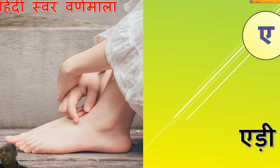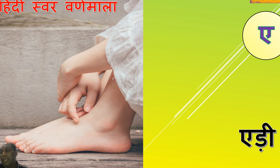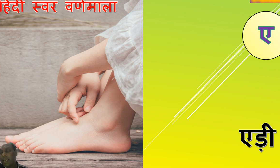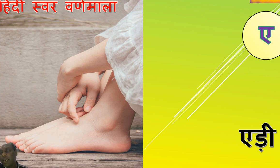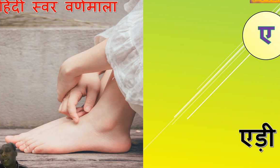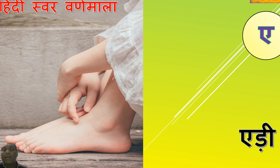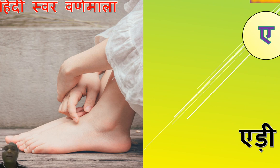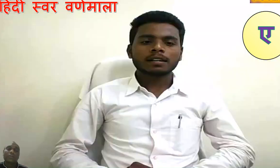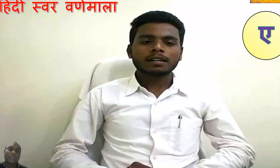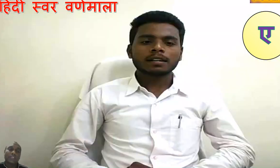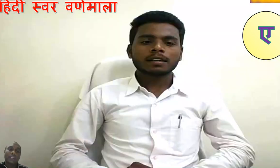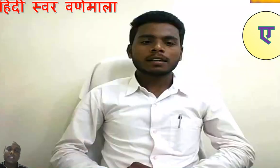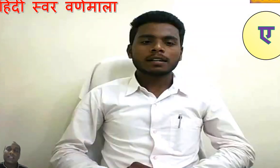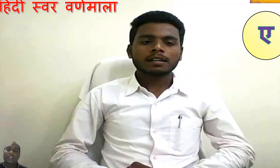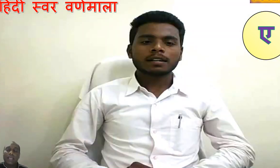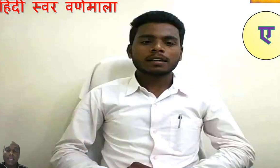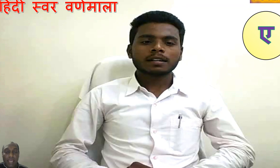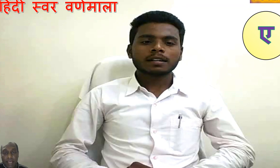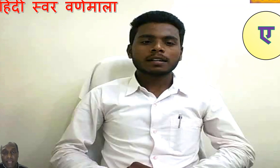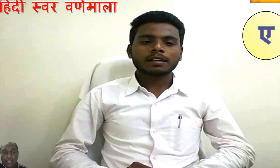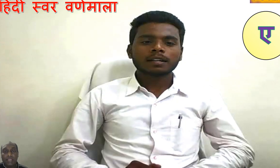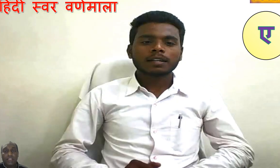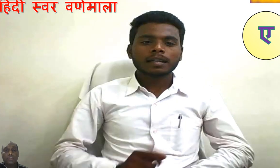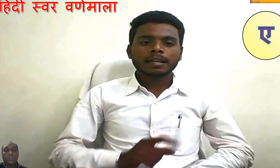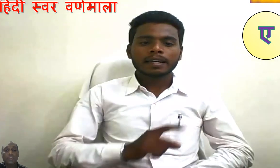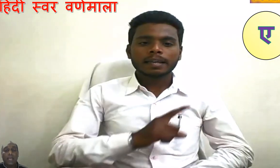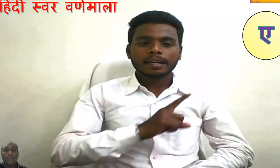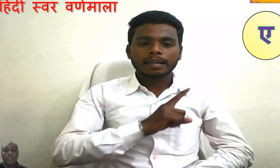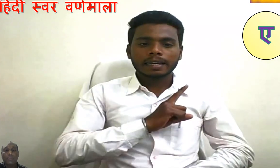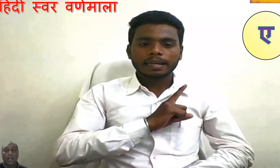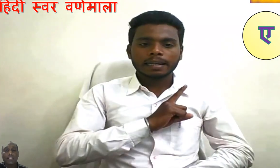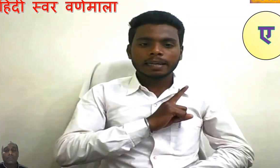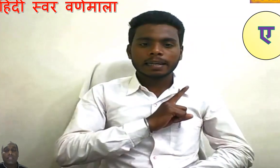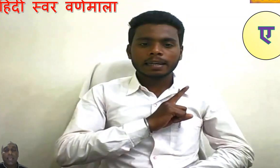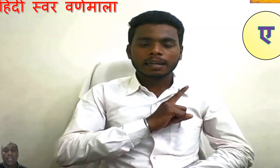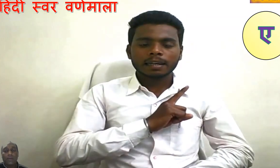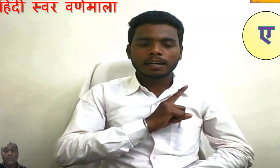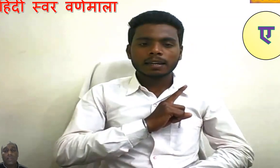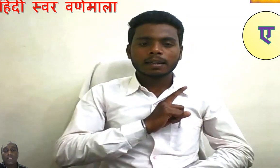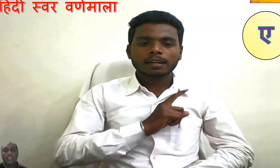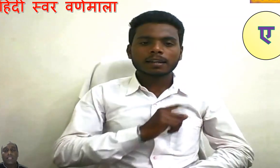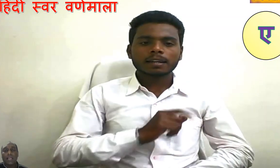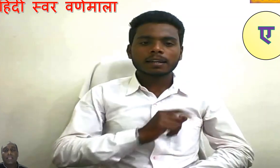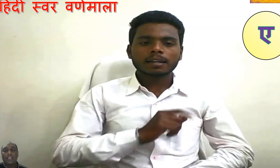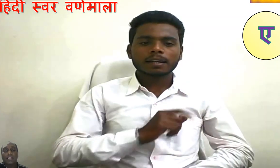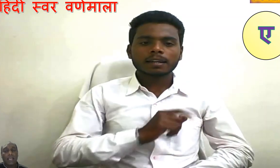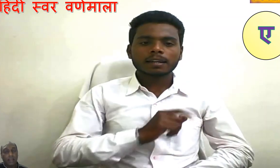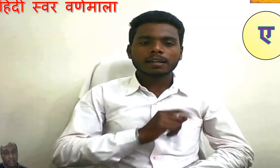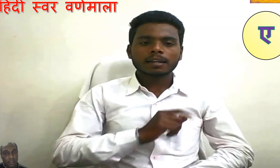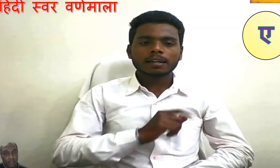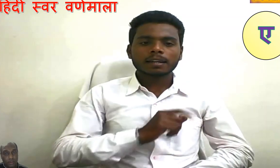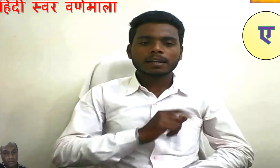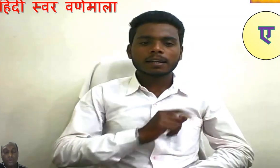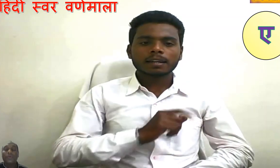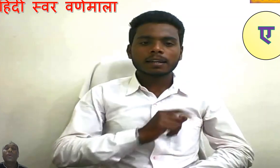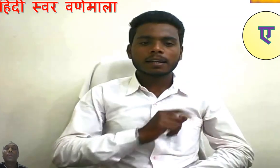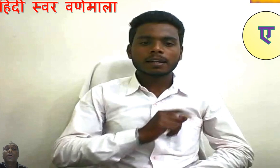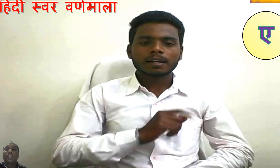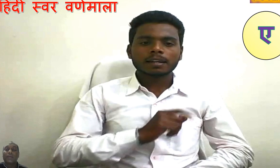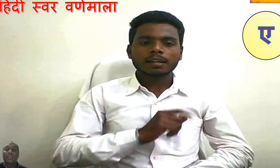यह देखते हैं A के लिए संकेट जो होता है वो इस प्रकार से होता है एक उंगली का इसारा किया जाता है कंदे की ओर यह आप